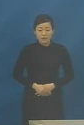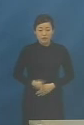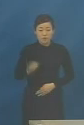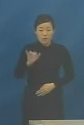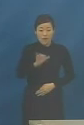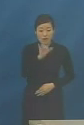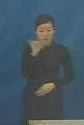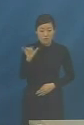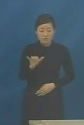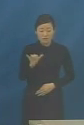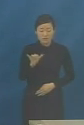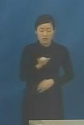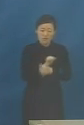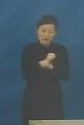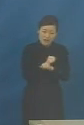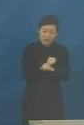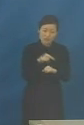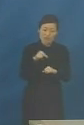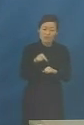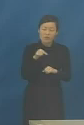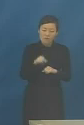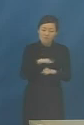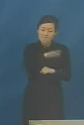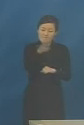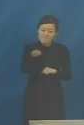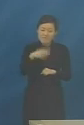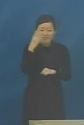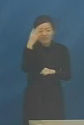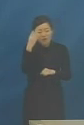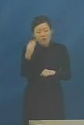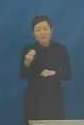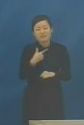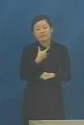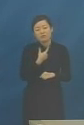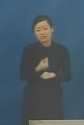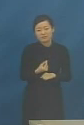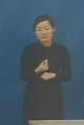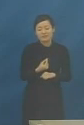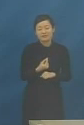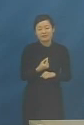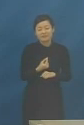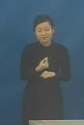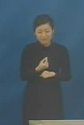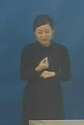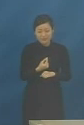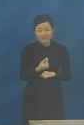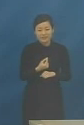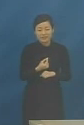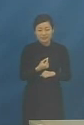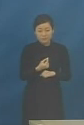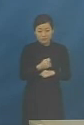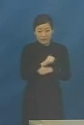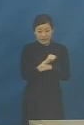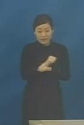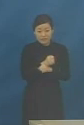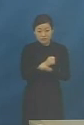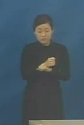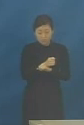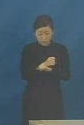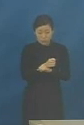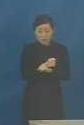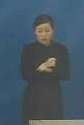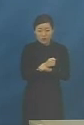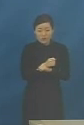ういろんな方々にもっと興味を持っていただいてまあこの弥生研究のメッカともいうべきまあ